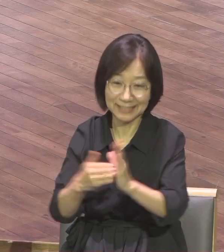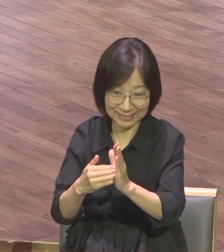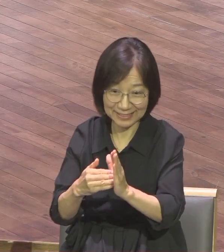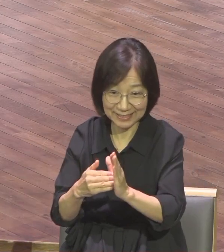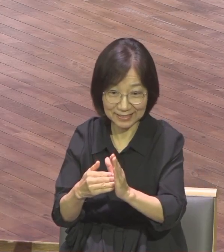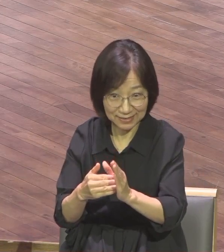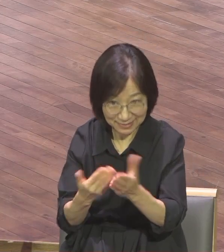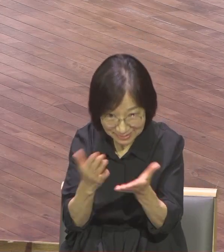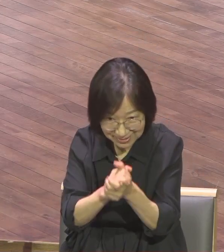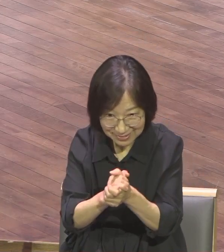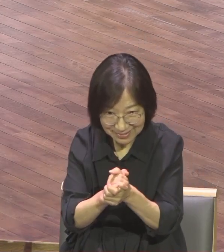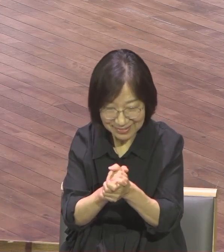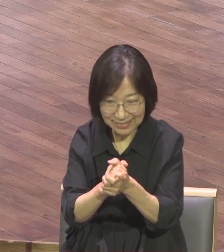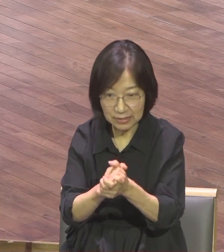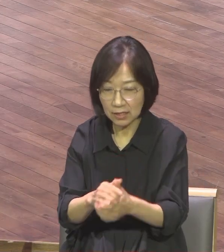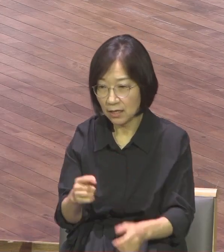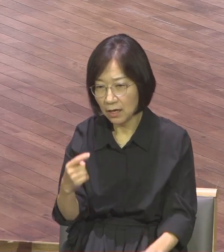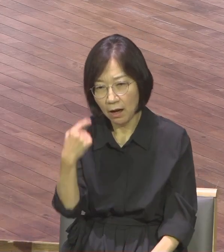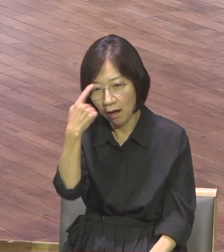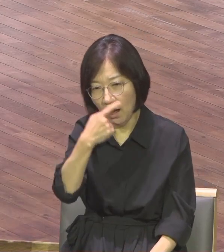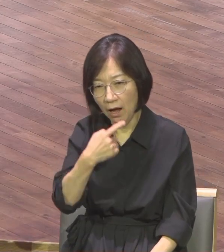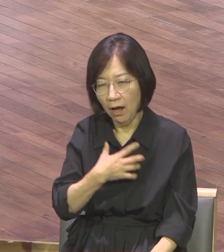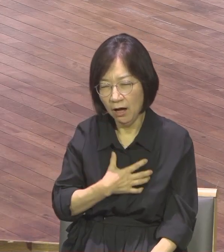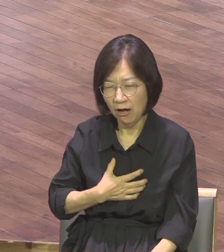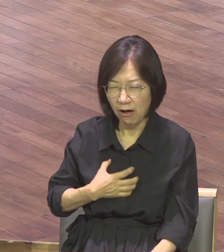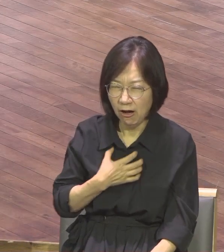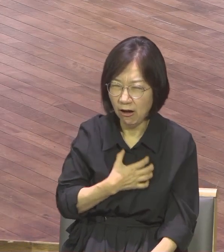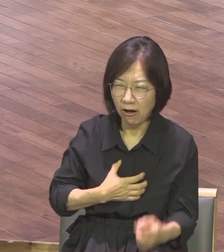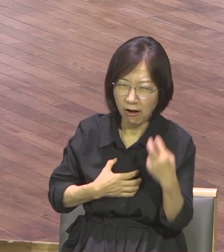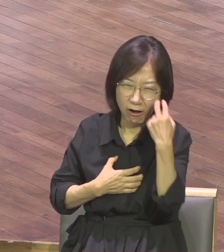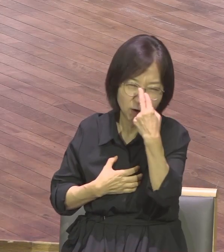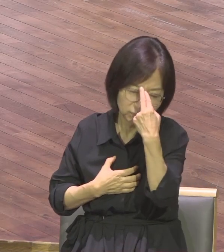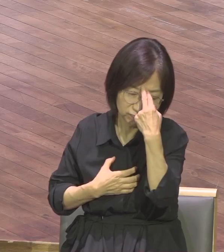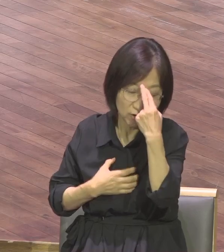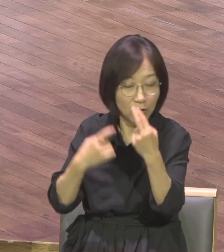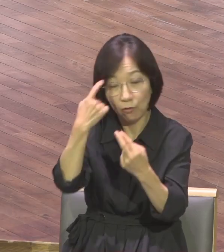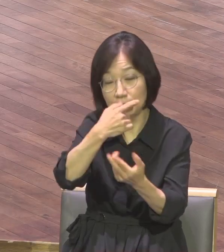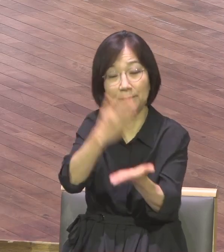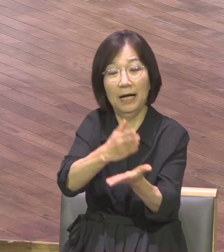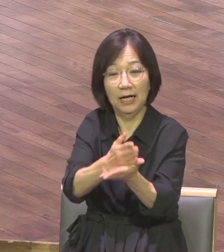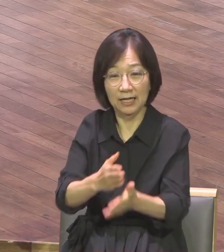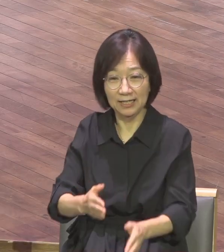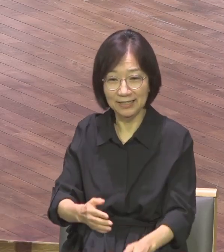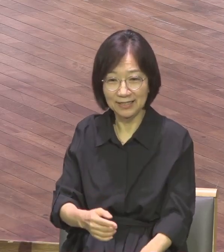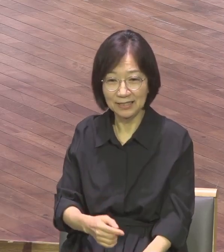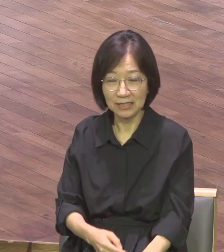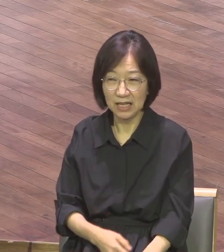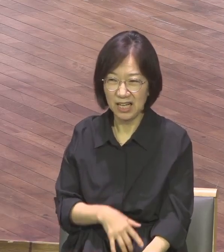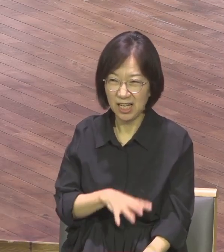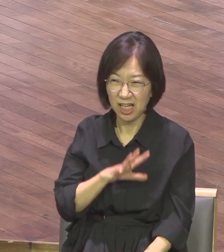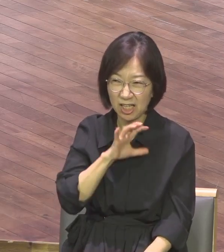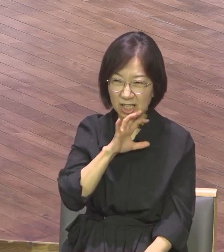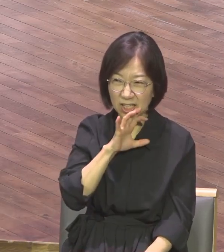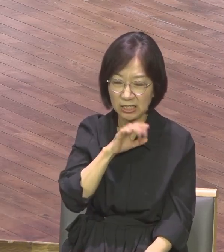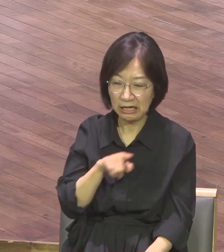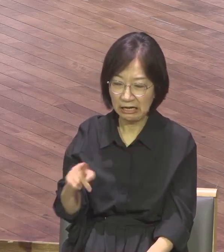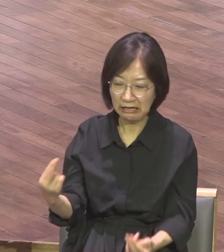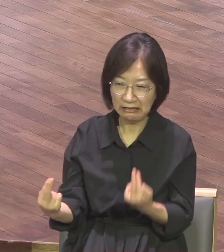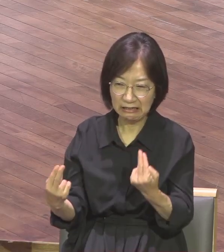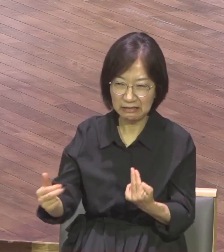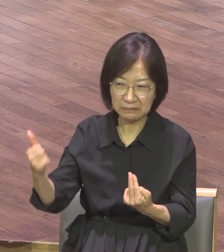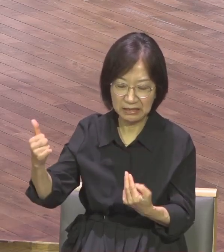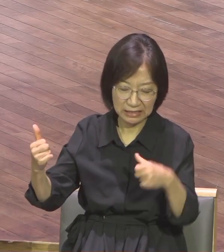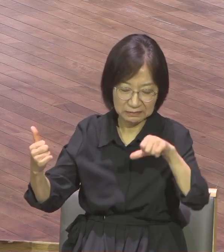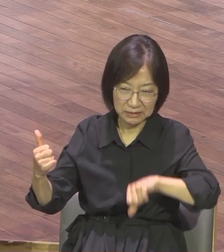아멘. 얼굴에 근심 걱정하지 마세요. 뭐가 그래 불만이 많습니까? 뭐 비교 열등을